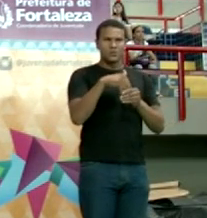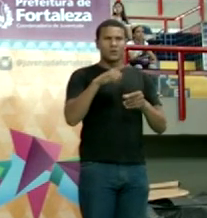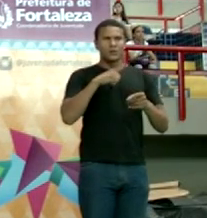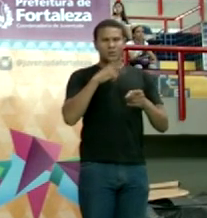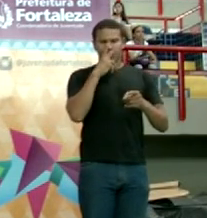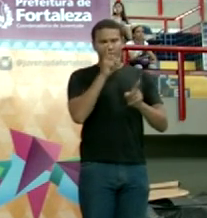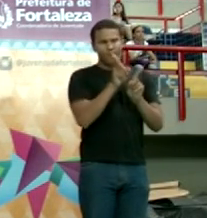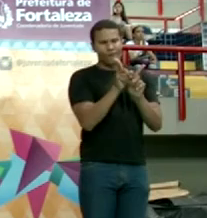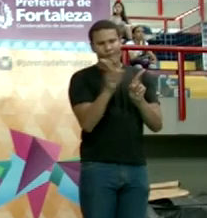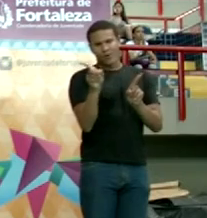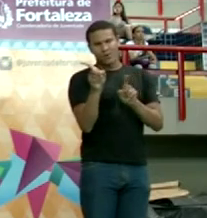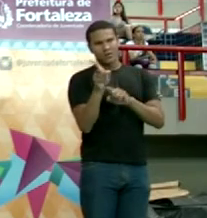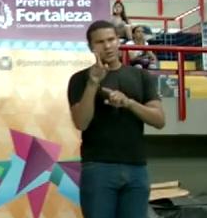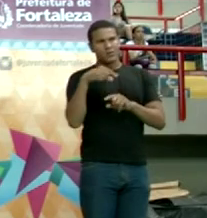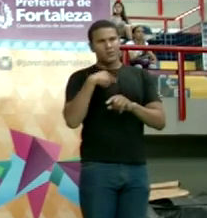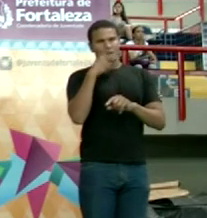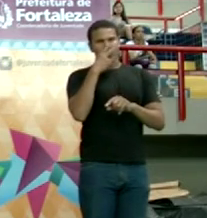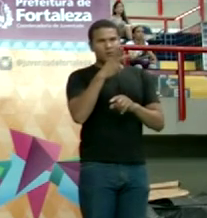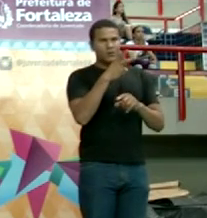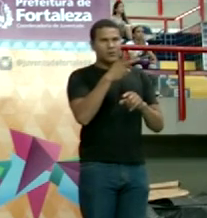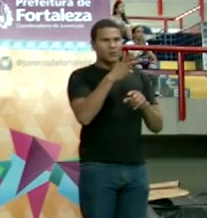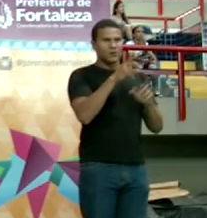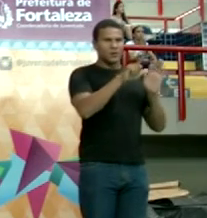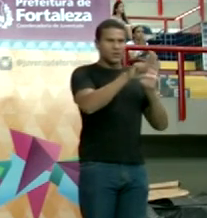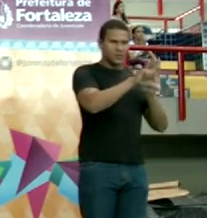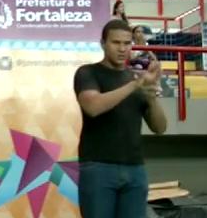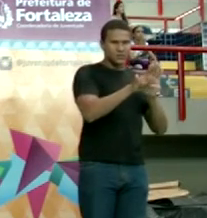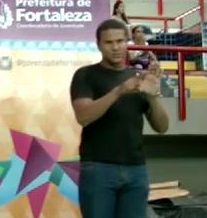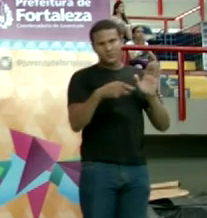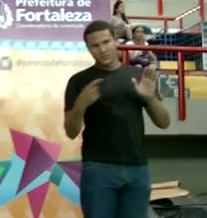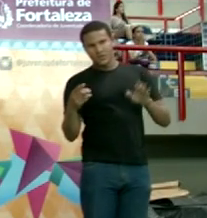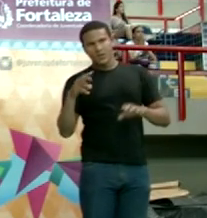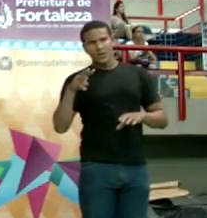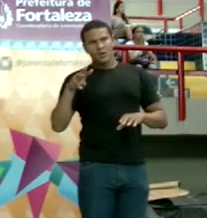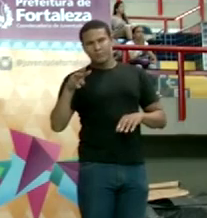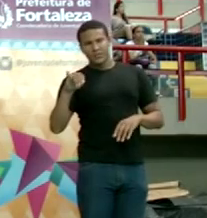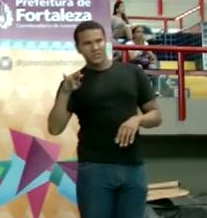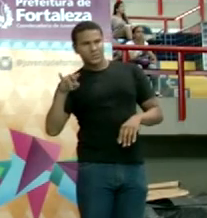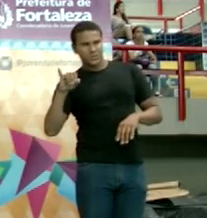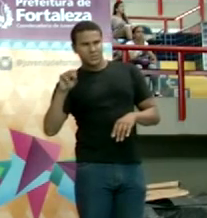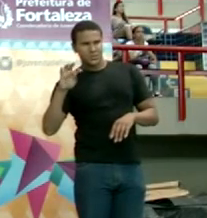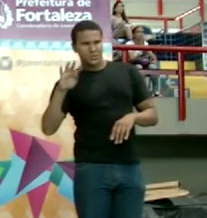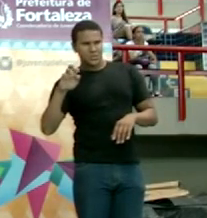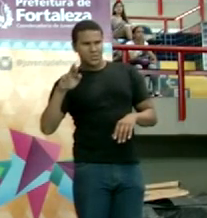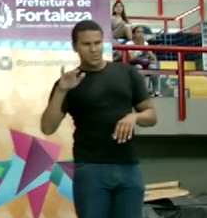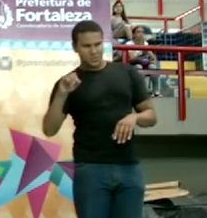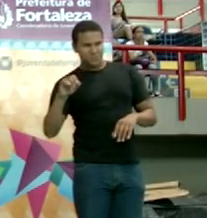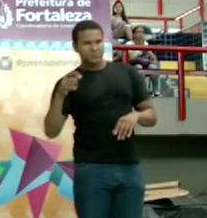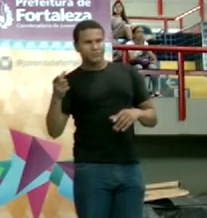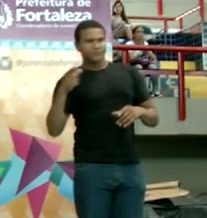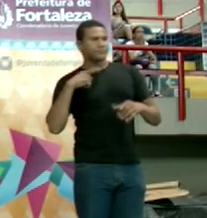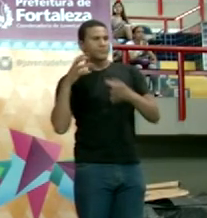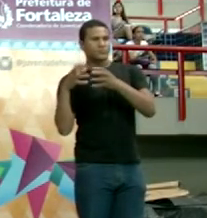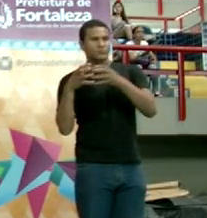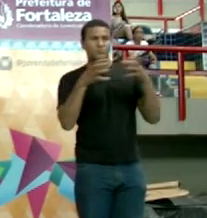poder legislativo para o ministério, que é para aprovar ou rejeitar. Ora, esse